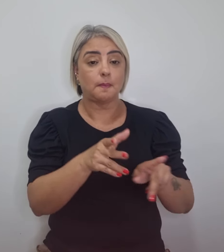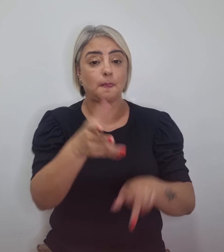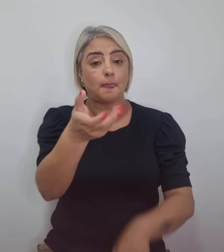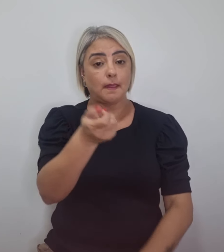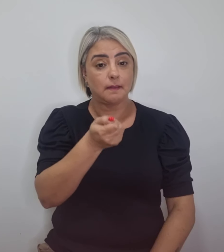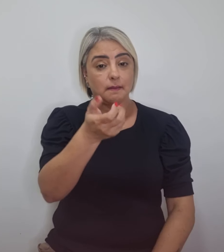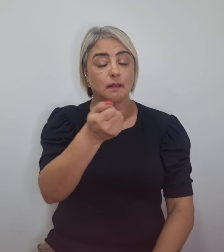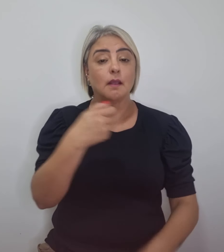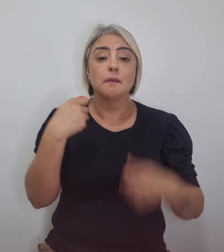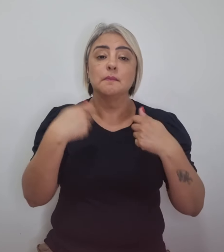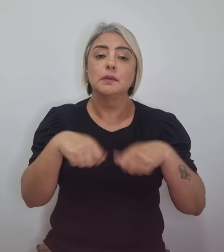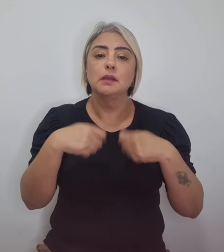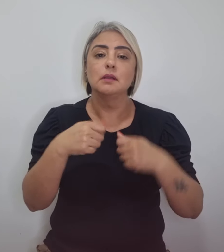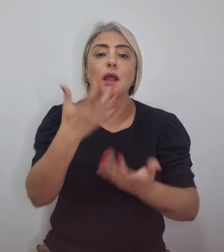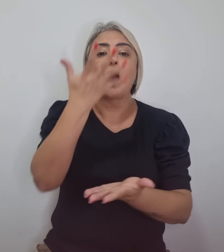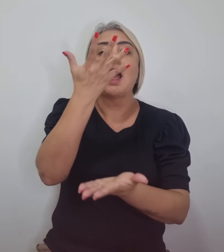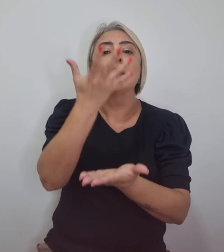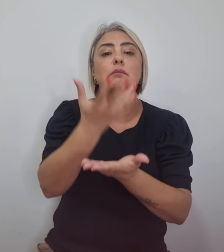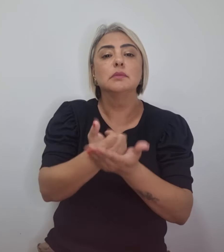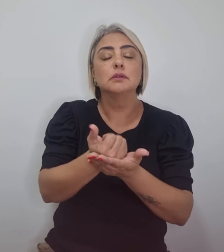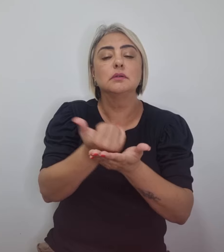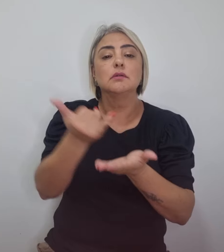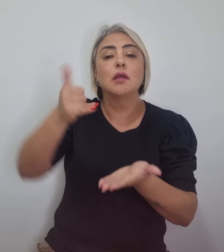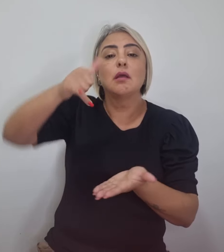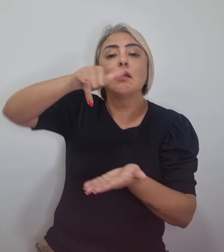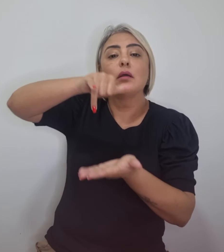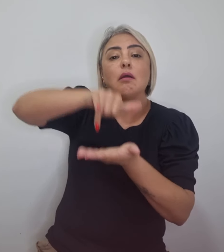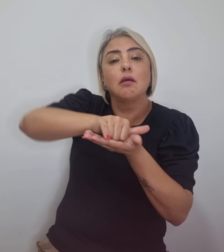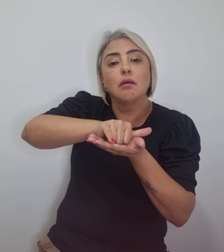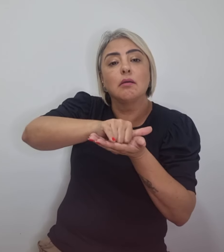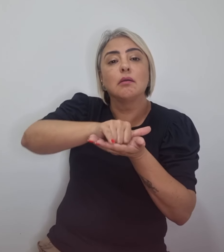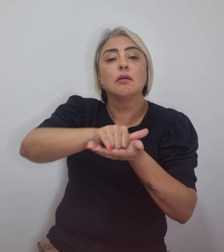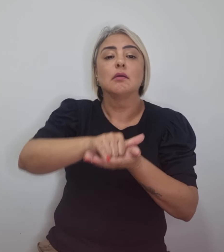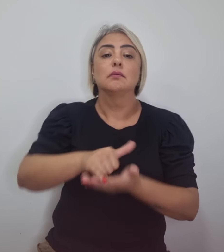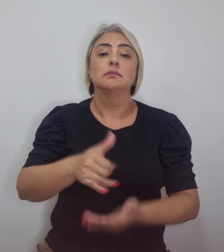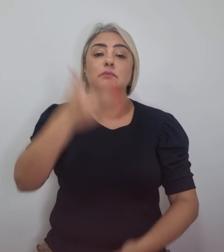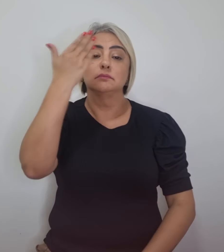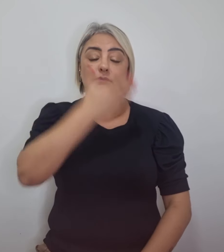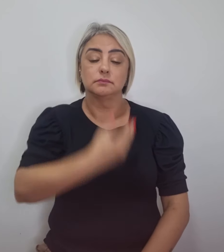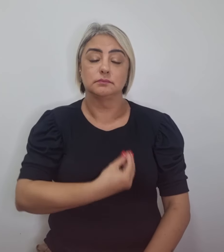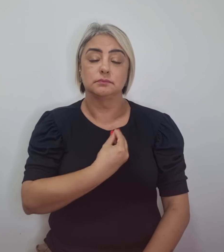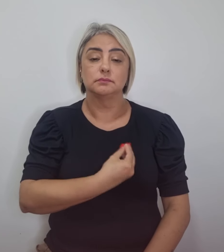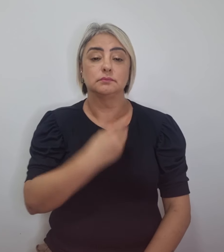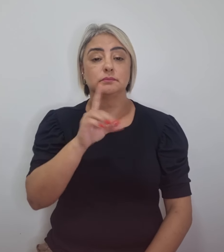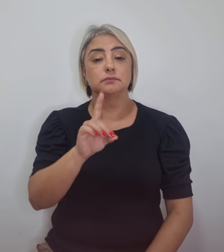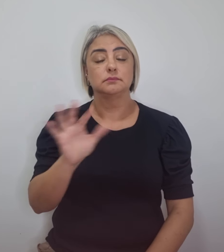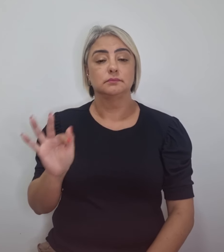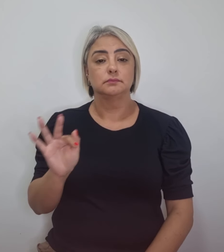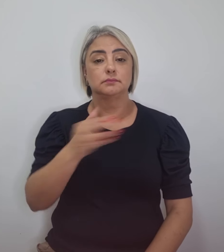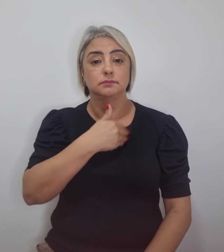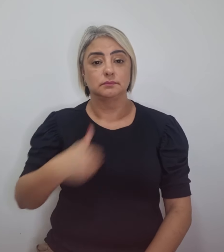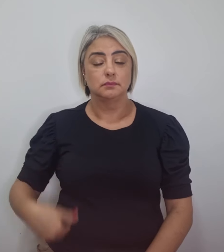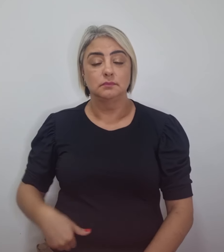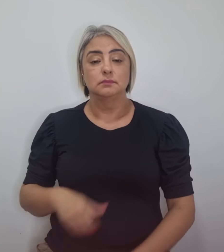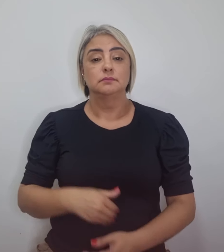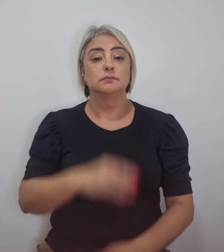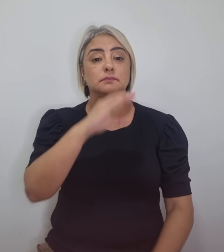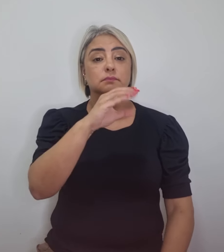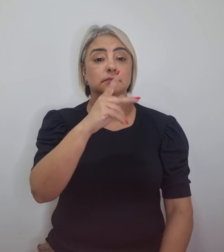precisam baixar o aplicativo Prova de Vida GDF, inserir o CPF e